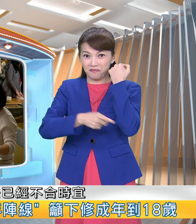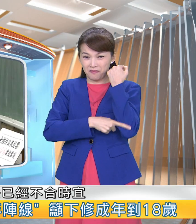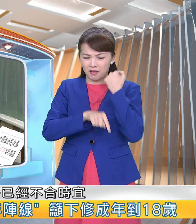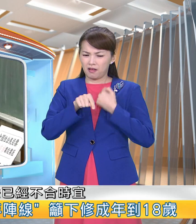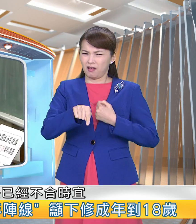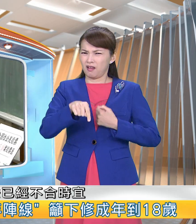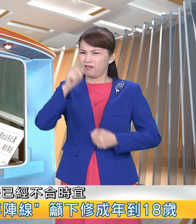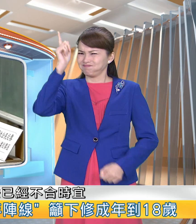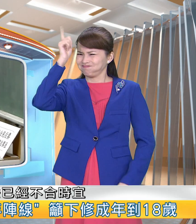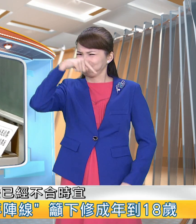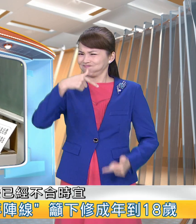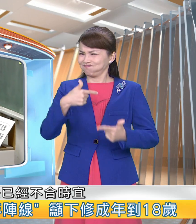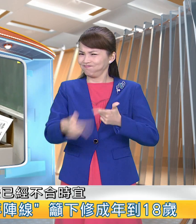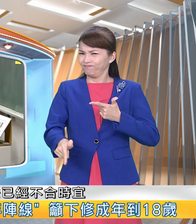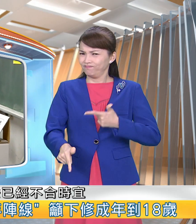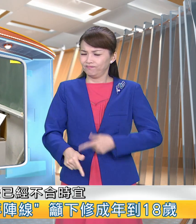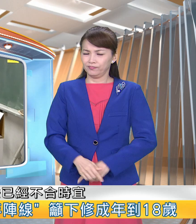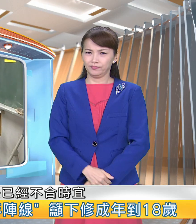法已经不合时宜。